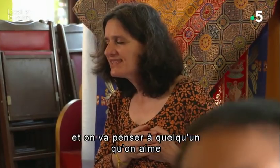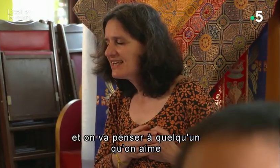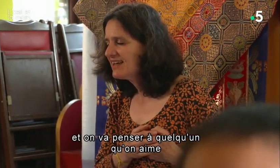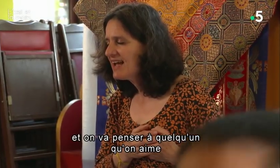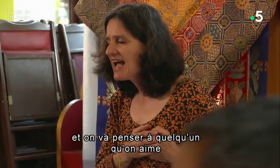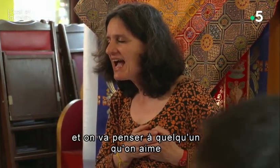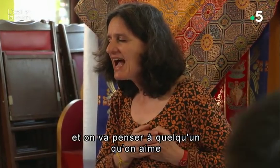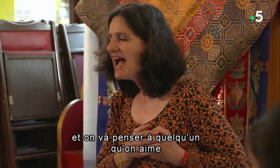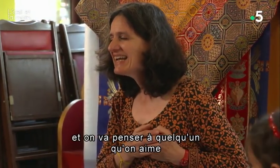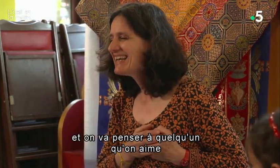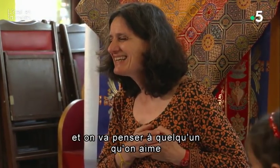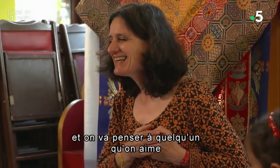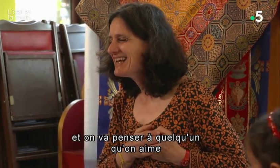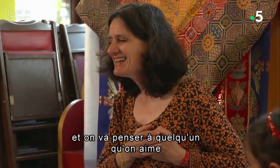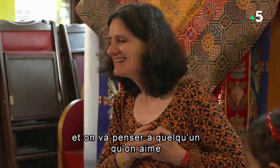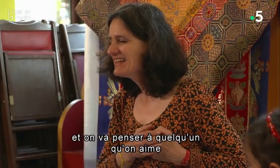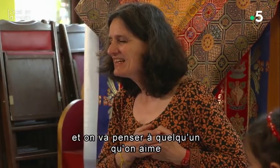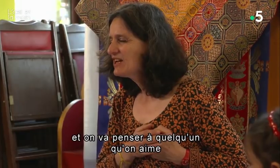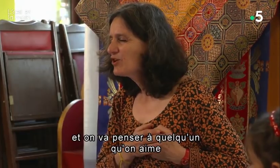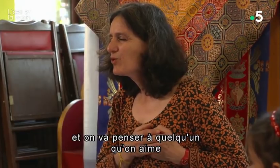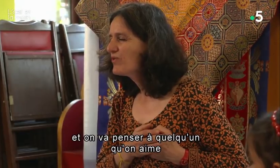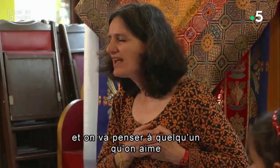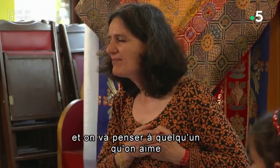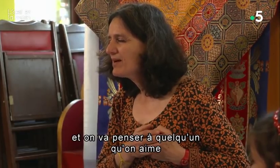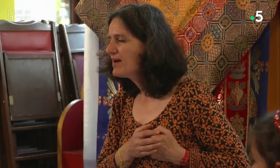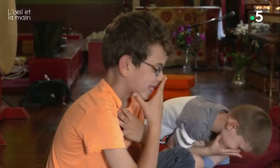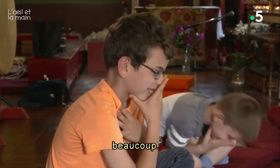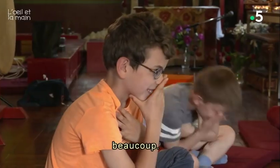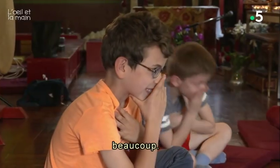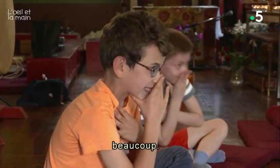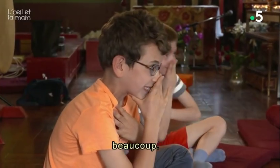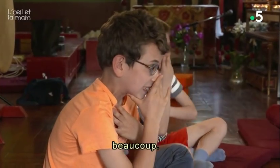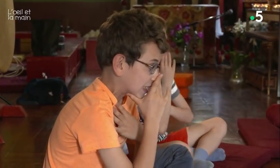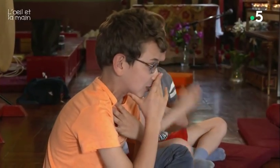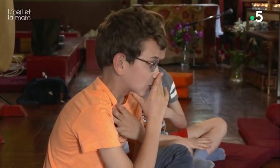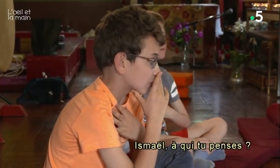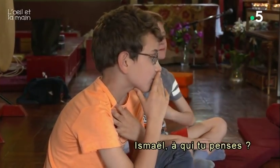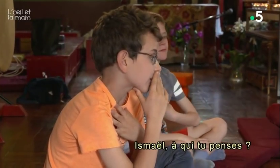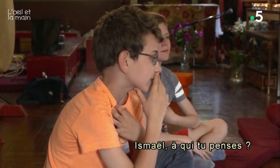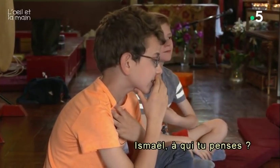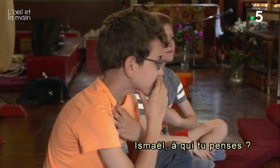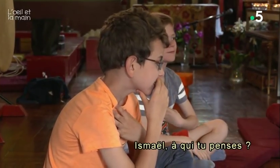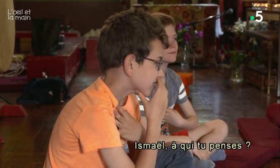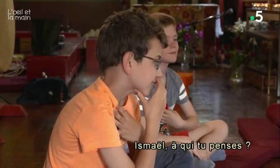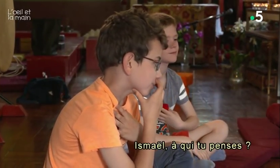penser à quelqu'un qu'on aime beaucoup. Ismaël, à qui tu